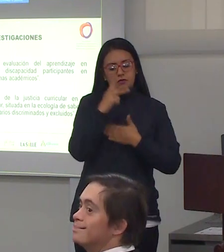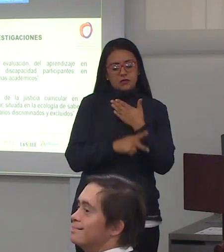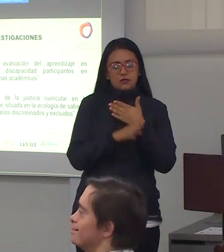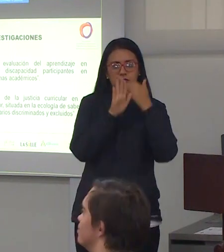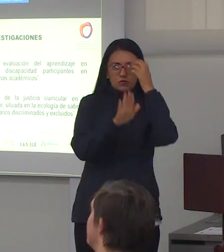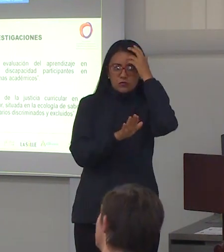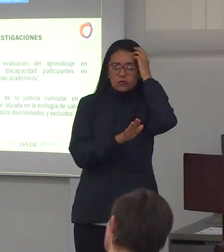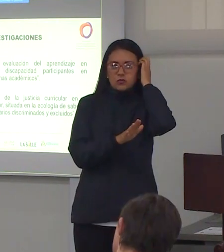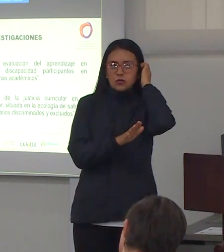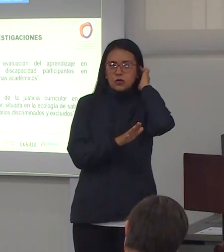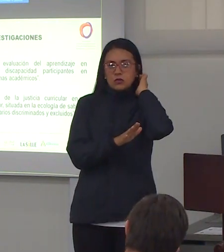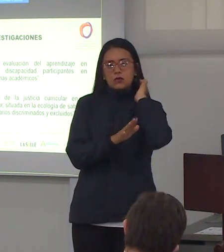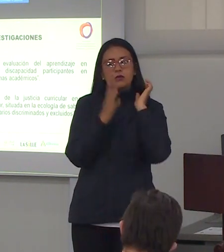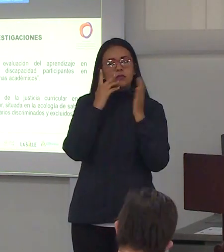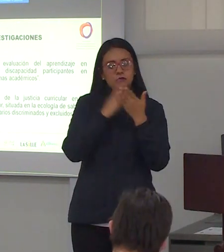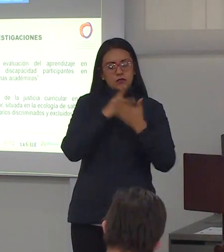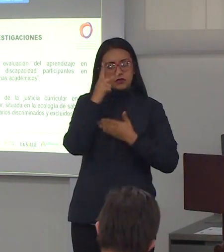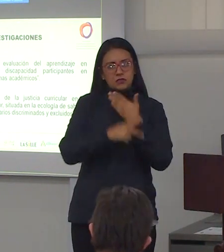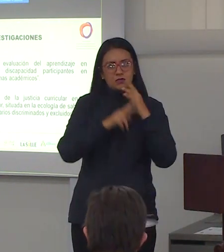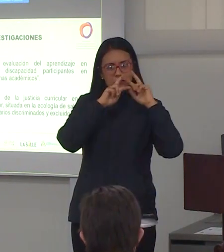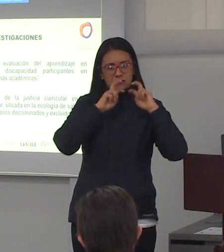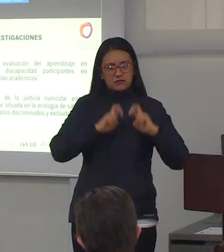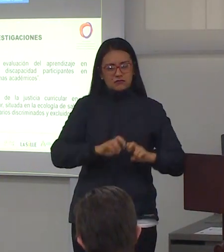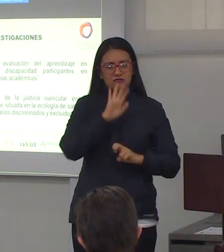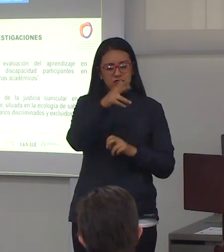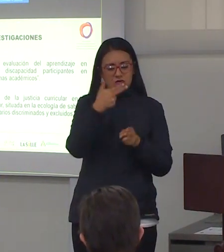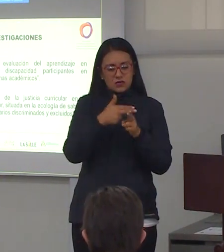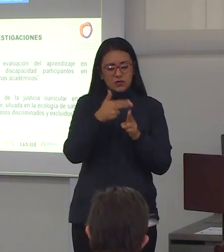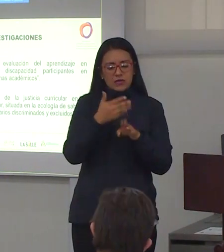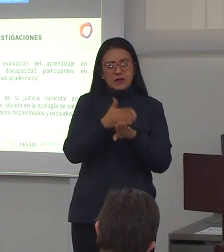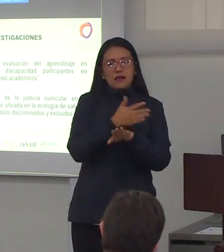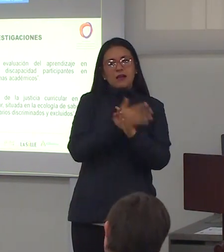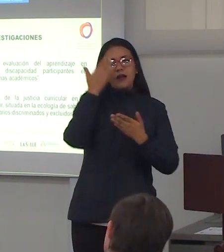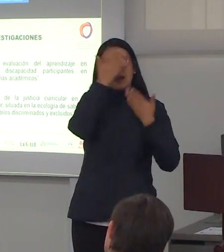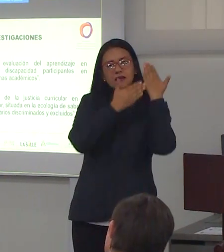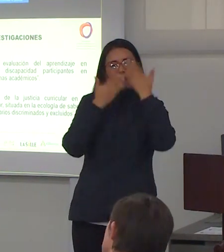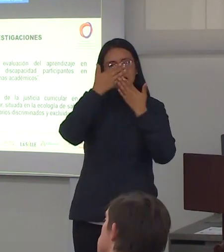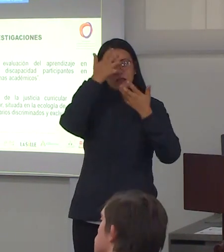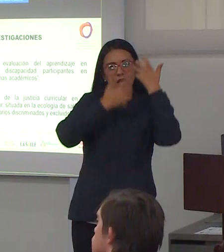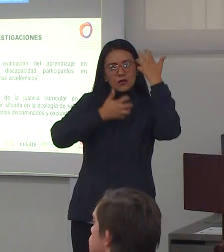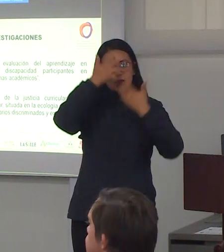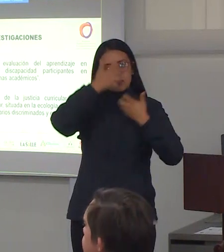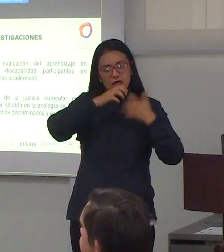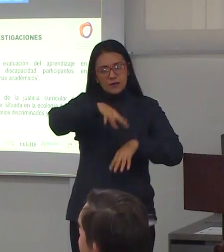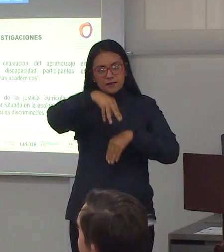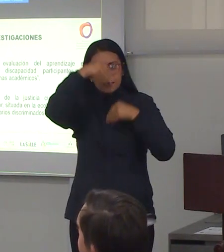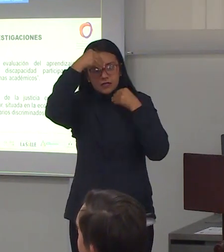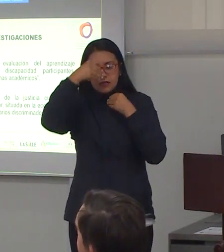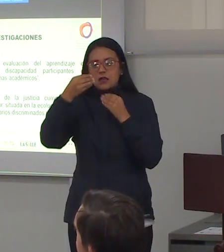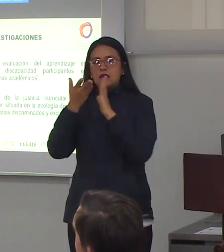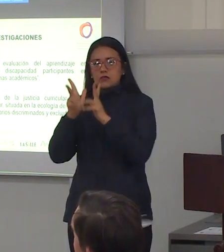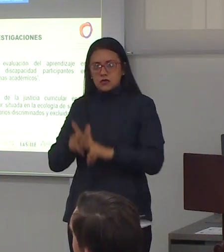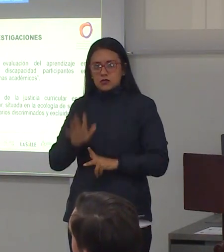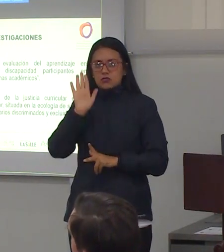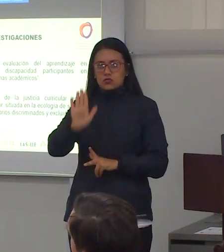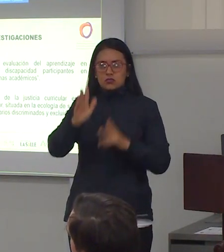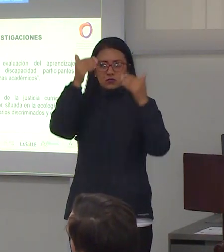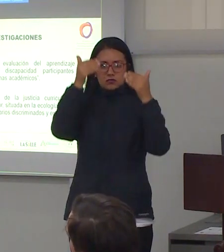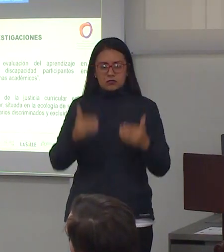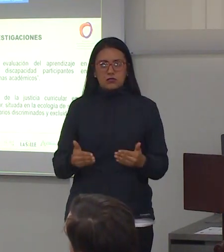desde un proyecto de investigación que se llamó Análisis de la Ovaluación del Aprendizaje en Estudiantes con Discapacidad,